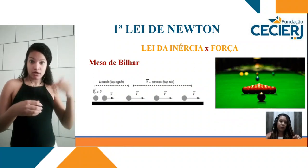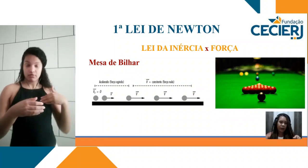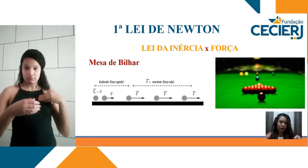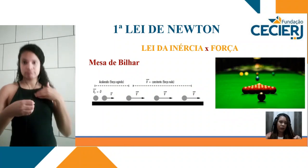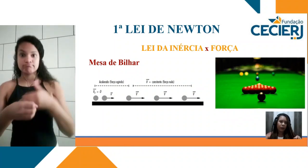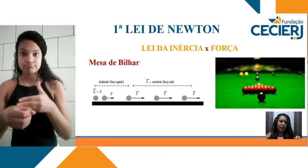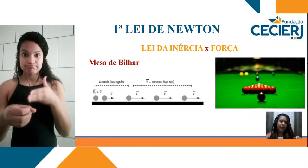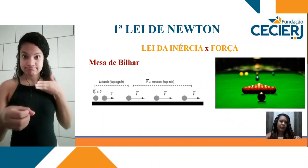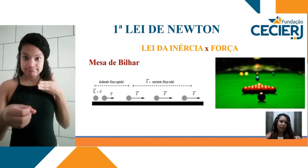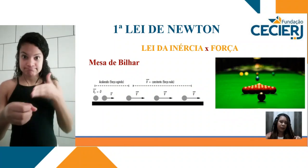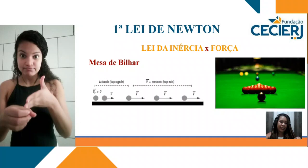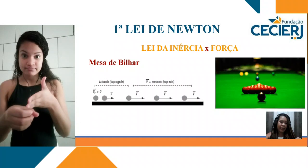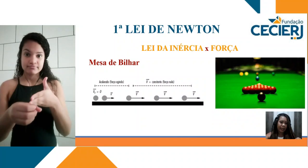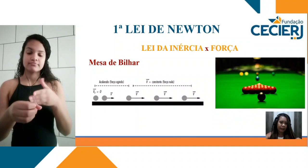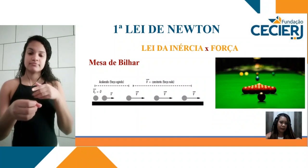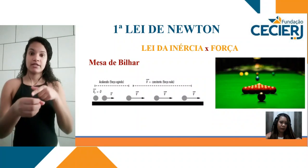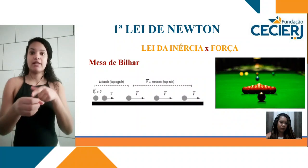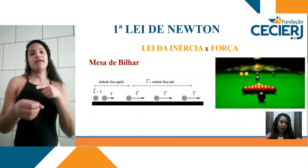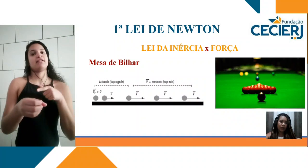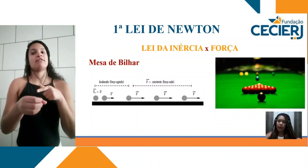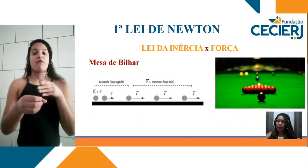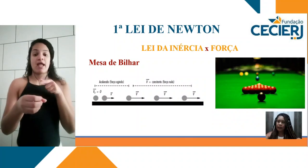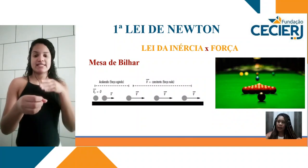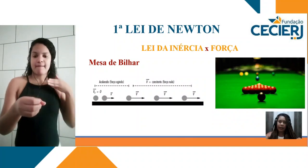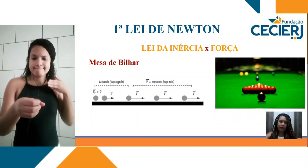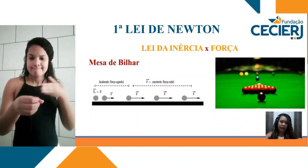primeiro momento? A bolinha recebe uma tacada,